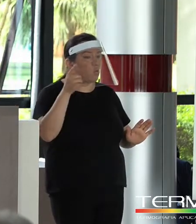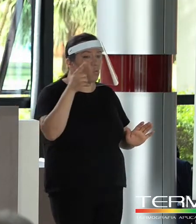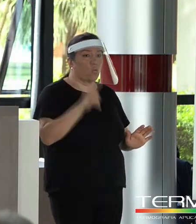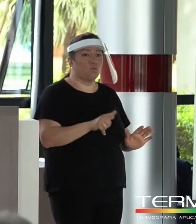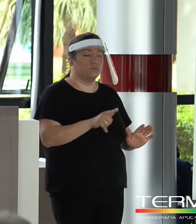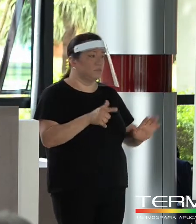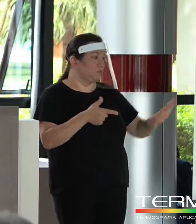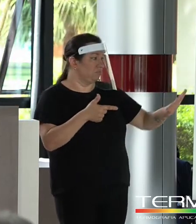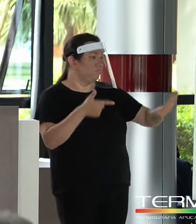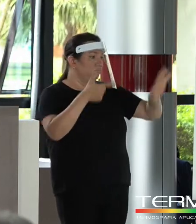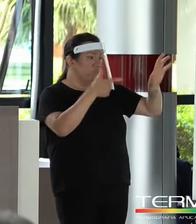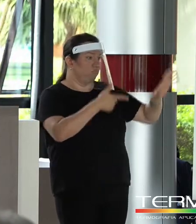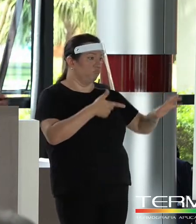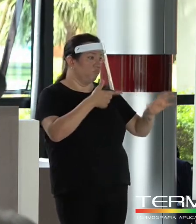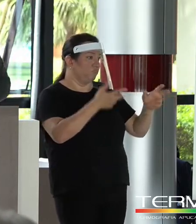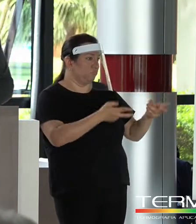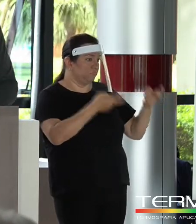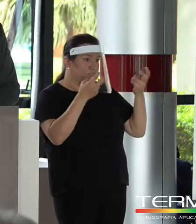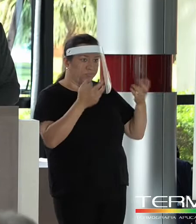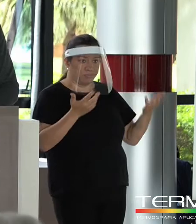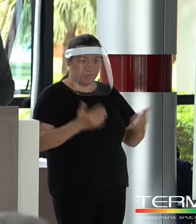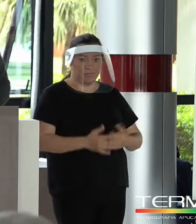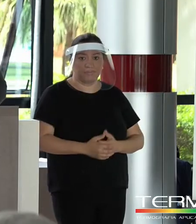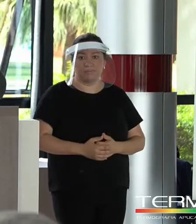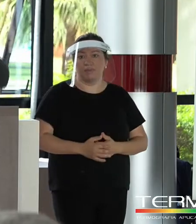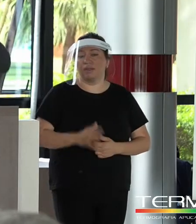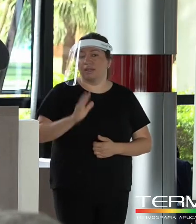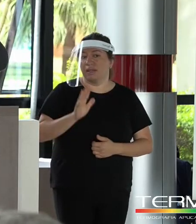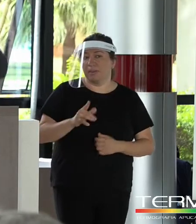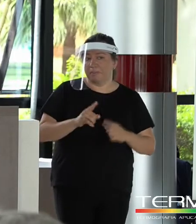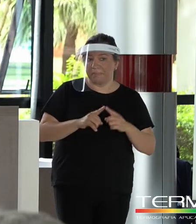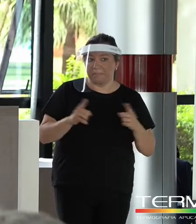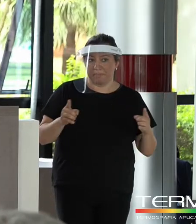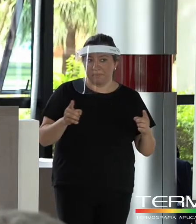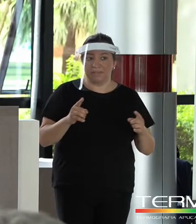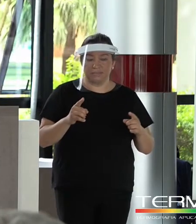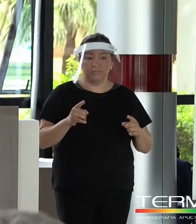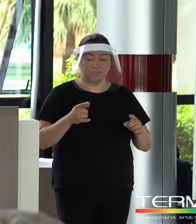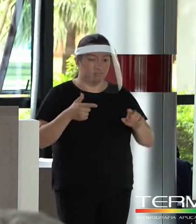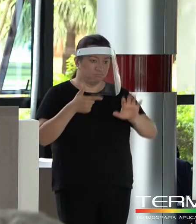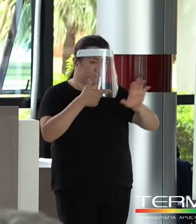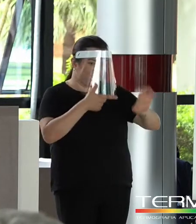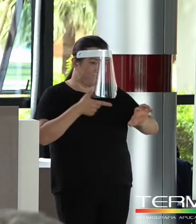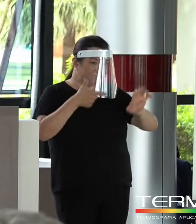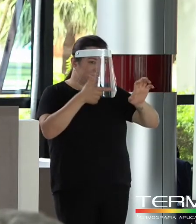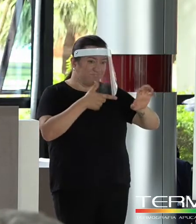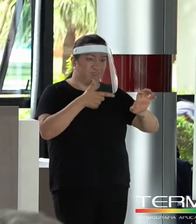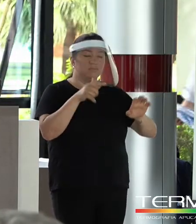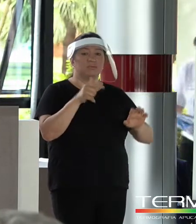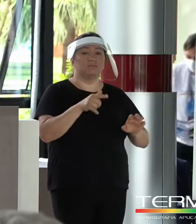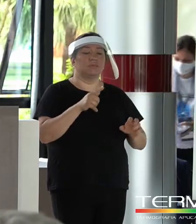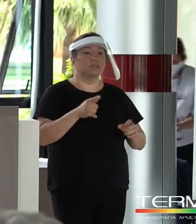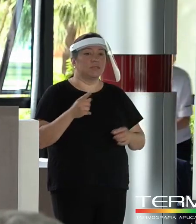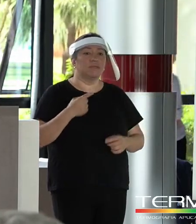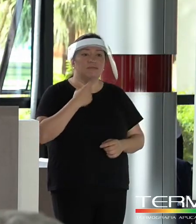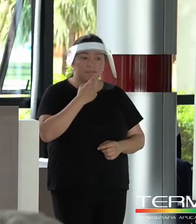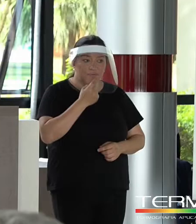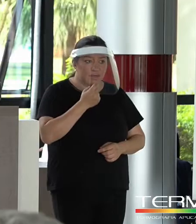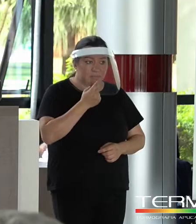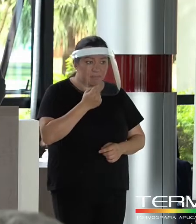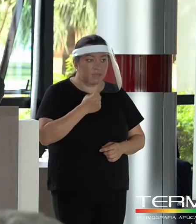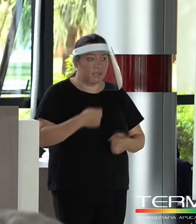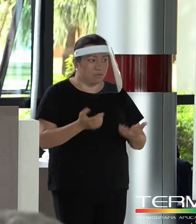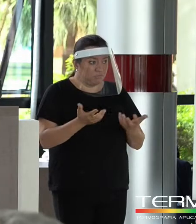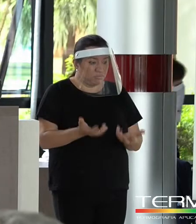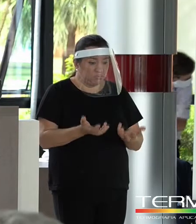análise e assim por diante. Porém, a termografia, ela capta a radiação infravermelha emitida